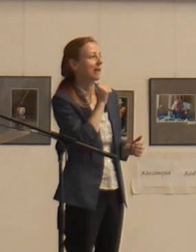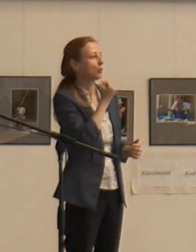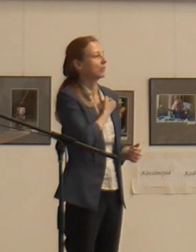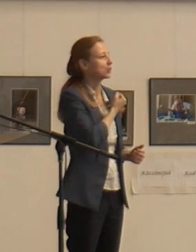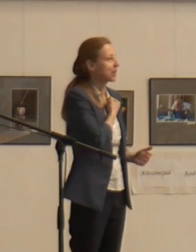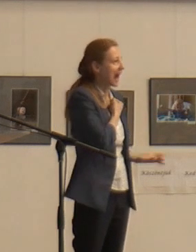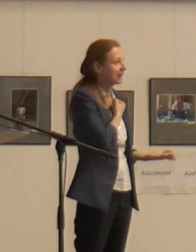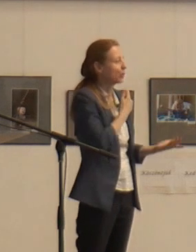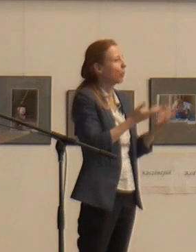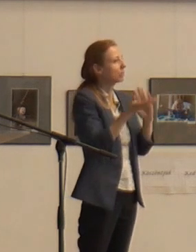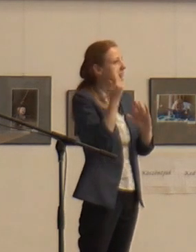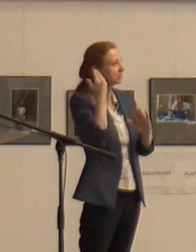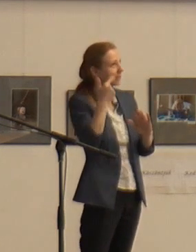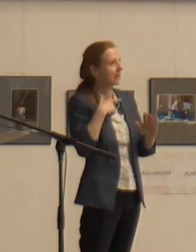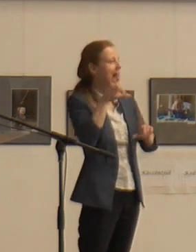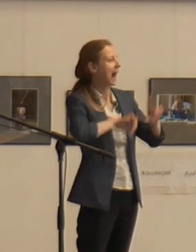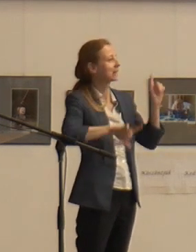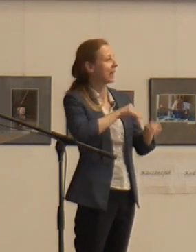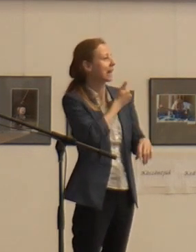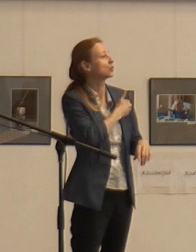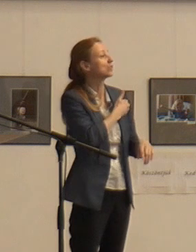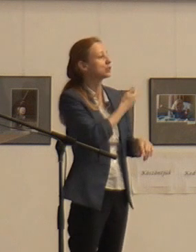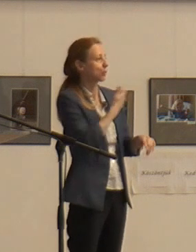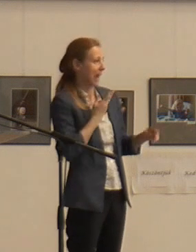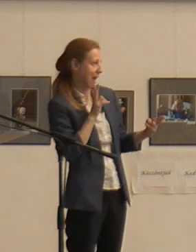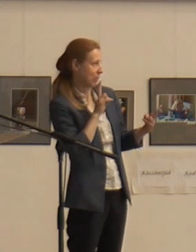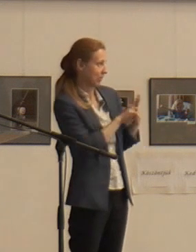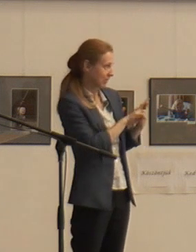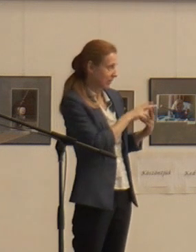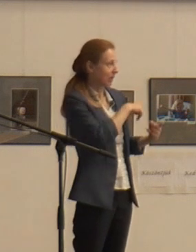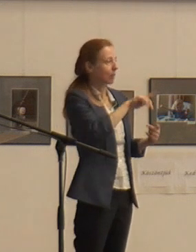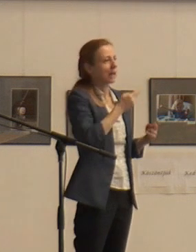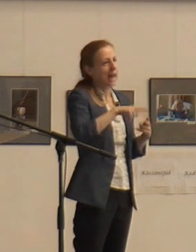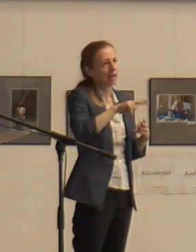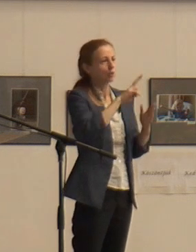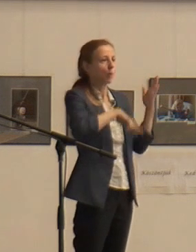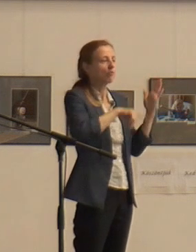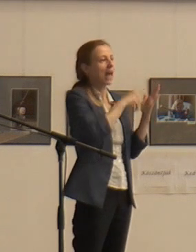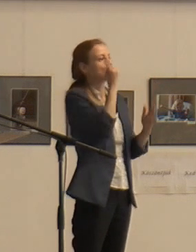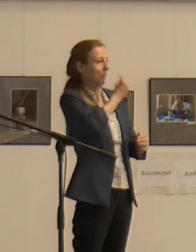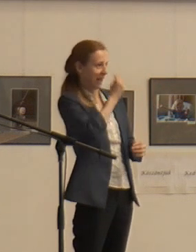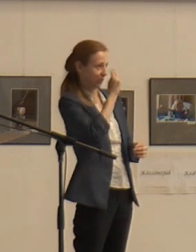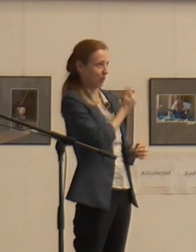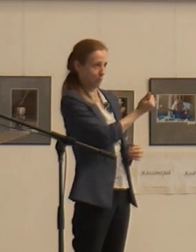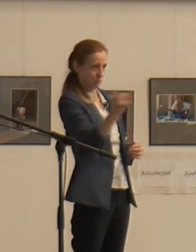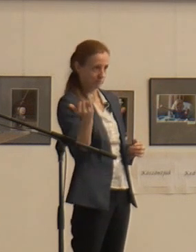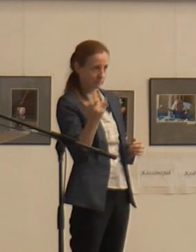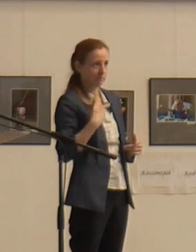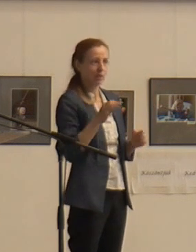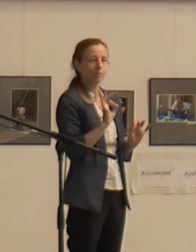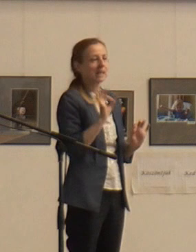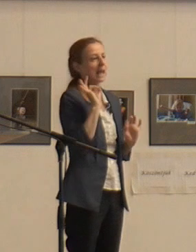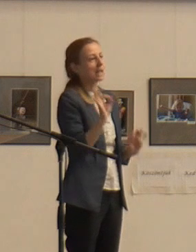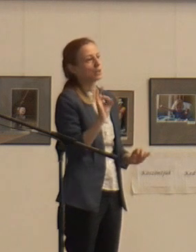Sándorra annak idején általános iskolában találkozhattunk, és a legtöbb Petőfi verset ott tanultuk meg. És milyen jó volt